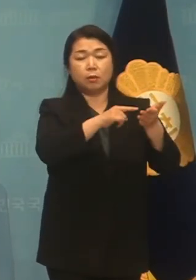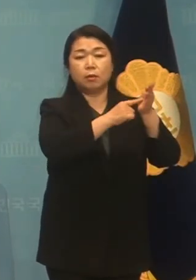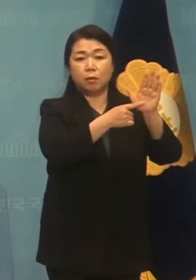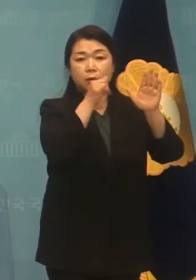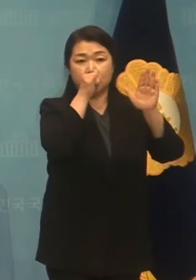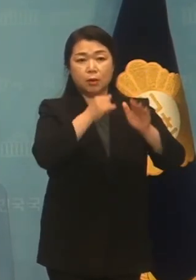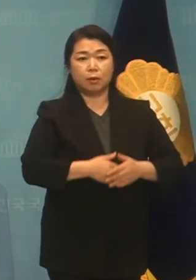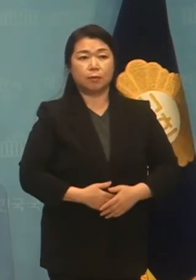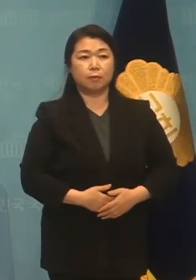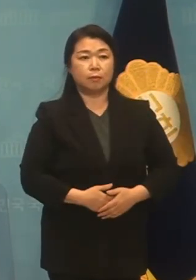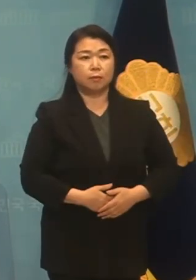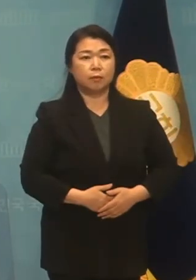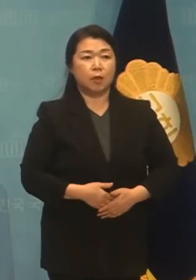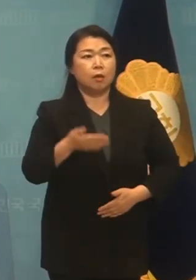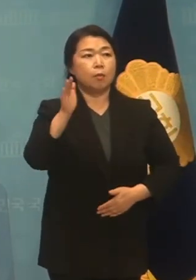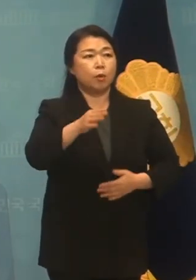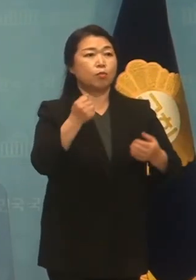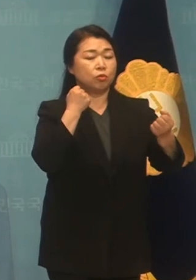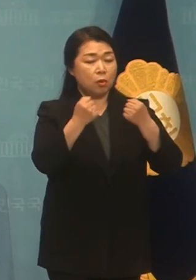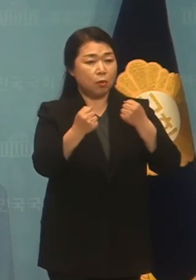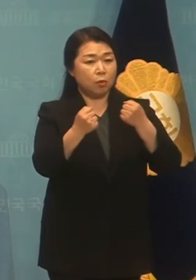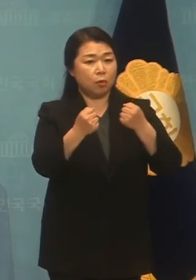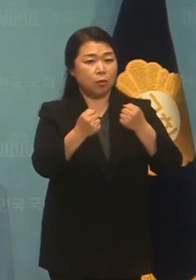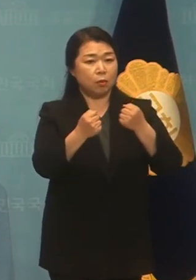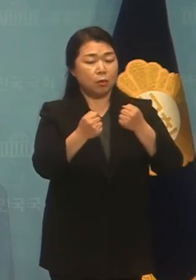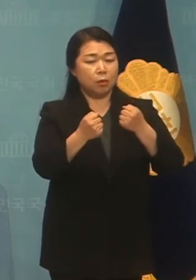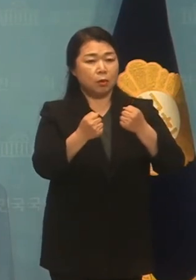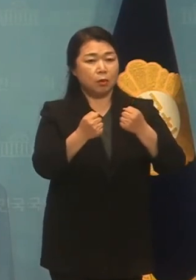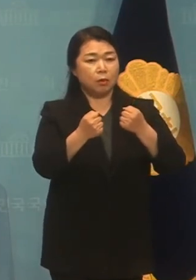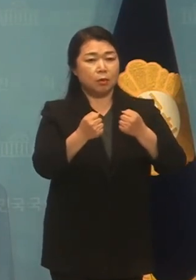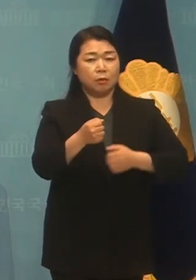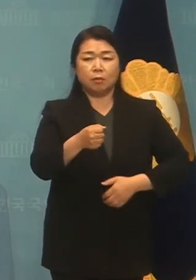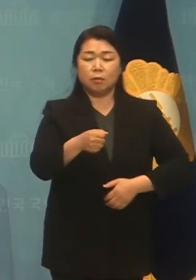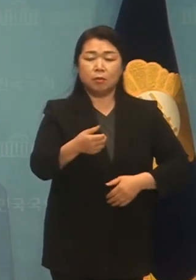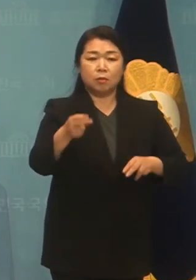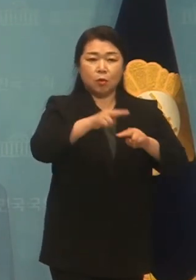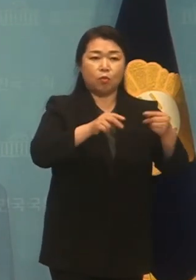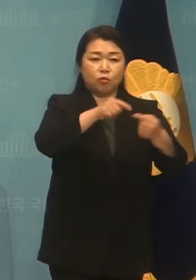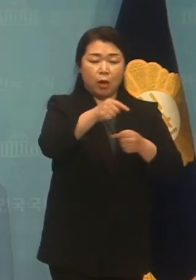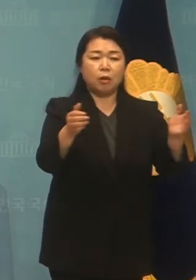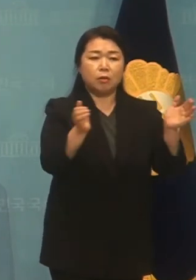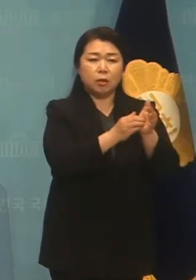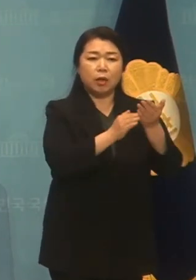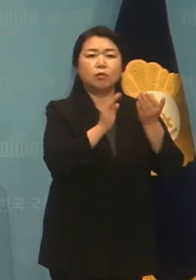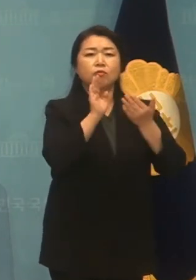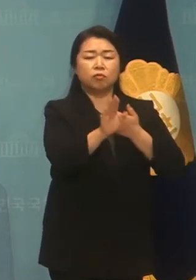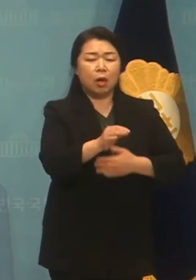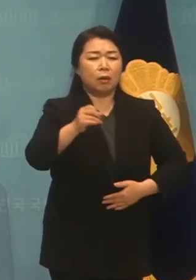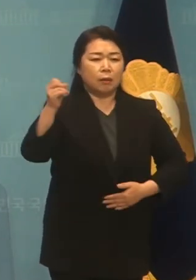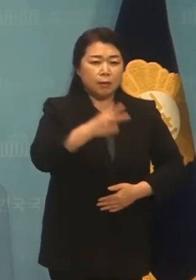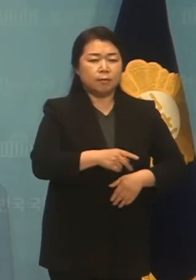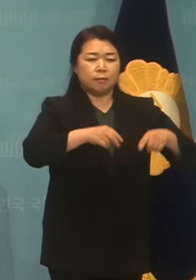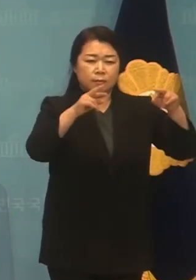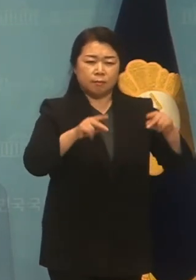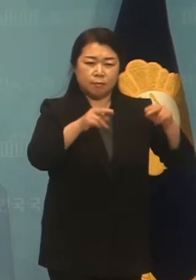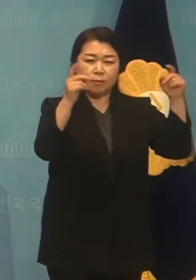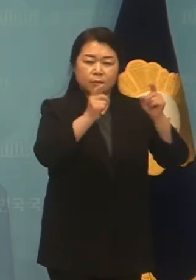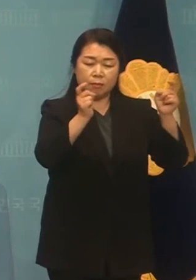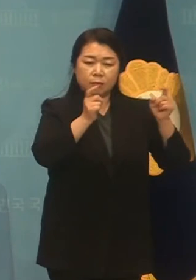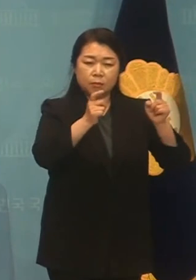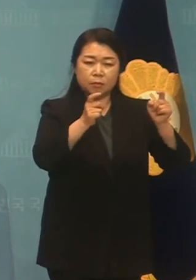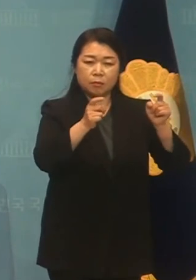됐습니다. 그럼에도 불구하고 청문회가 끝난 후에도 다시 정쟁의